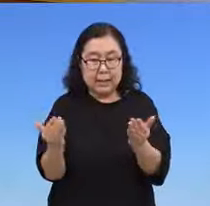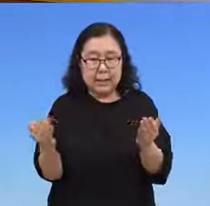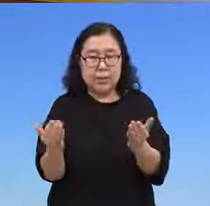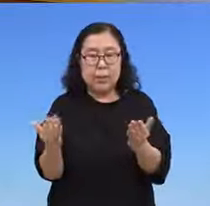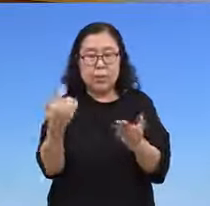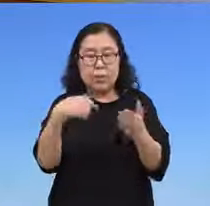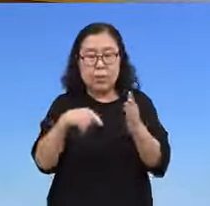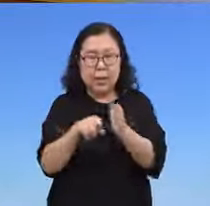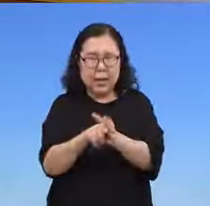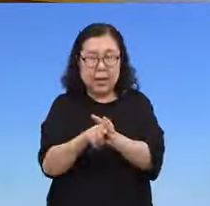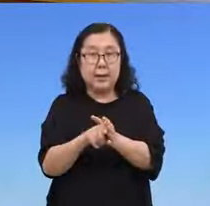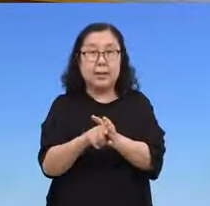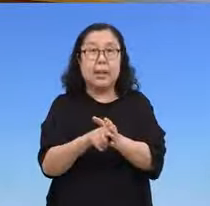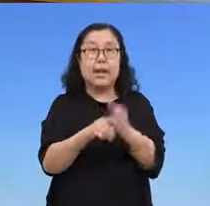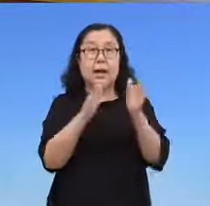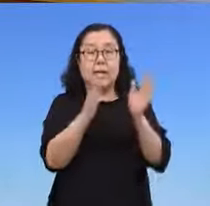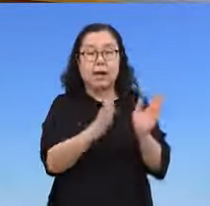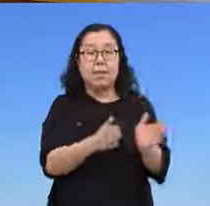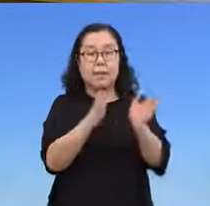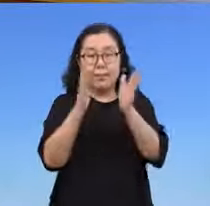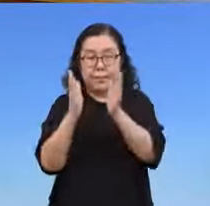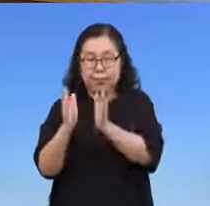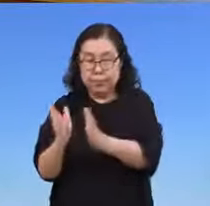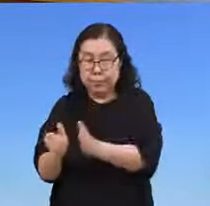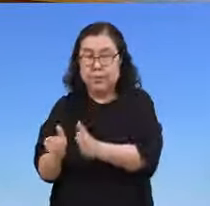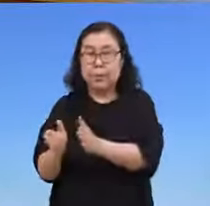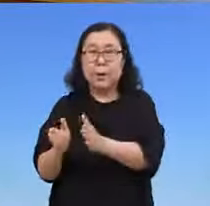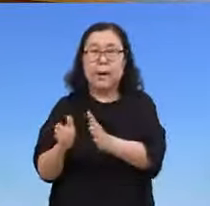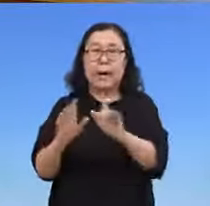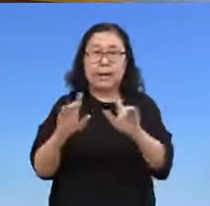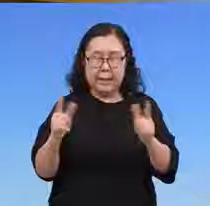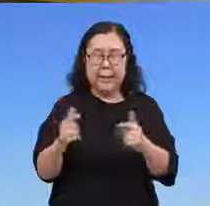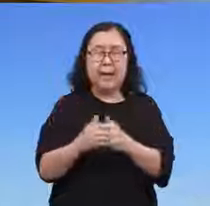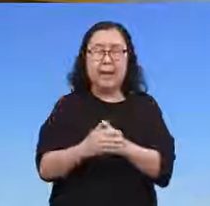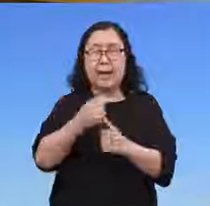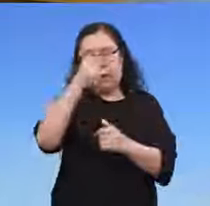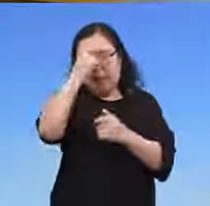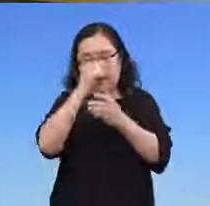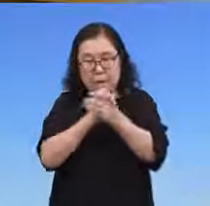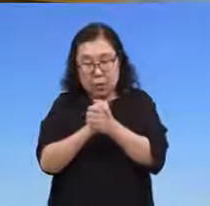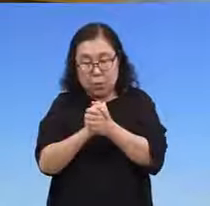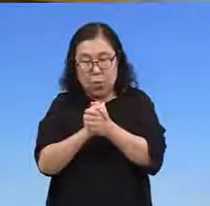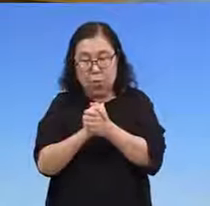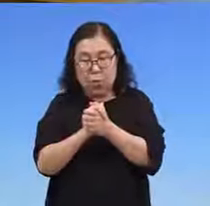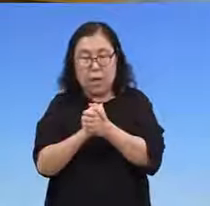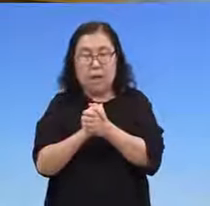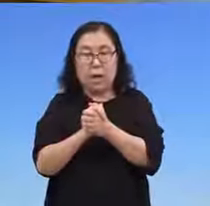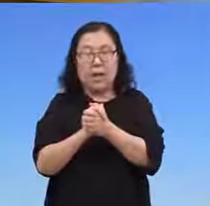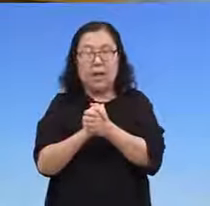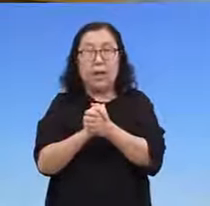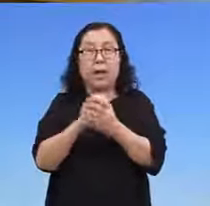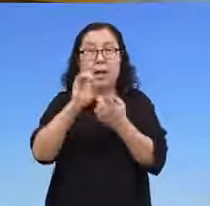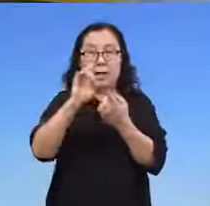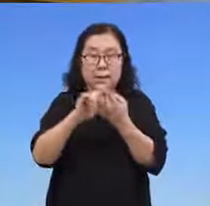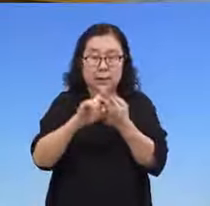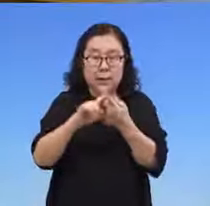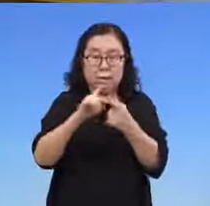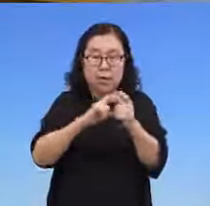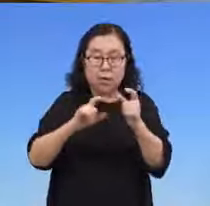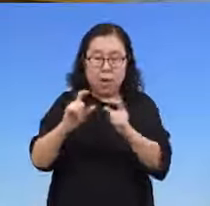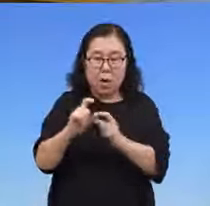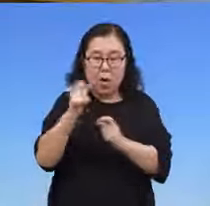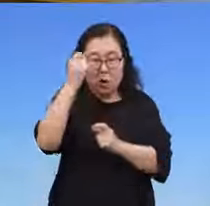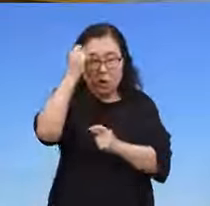잘 들어보세요. 기도는 위대한 사역을 위한 준비가 아니라 기도 자체가 이미 더